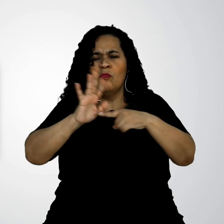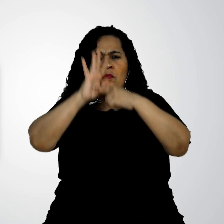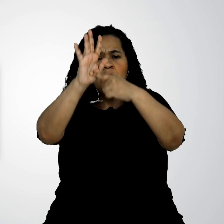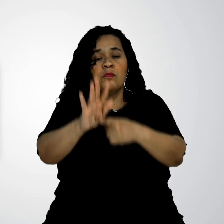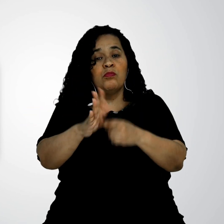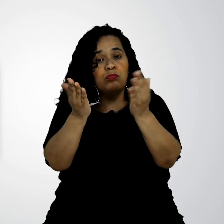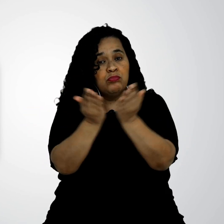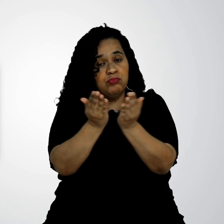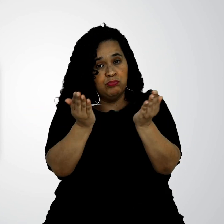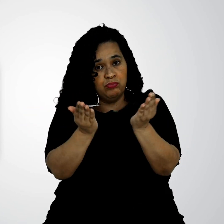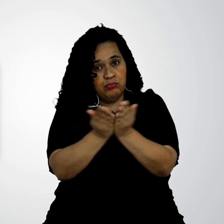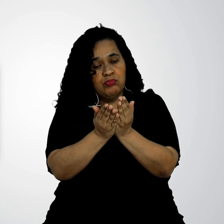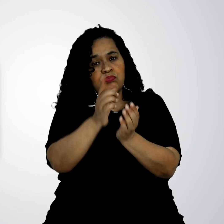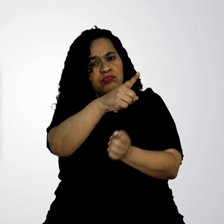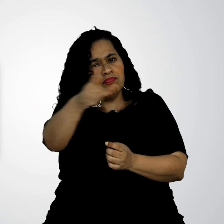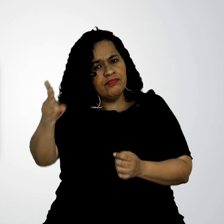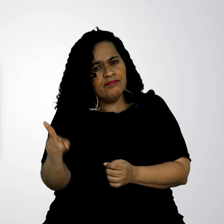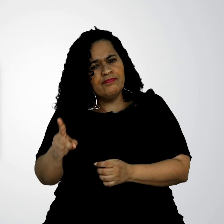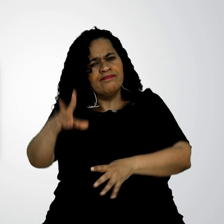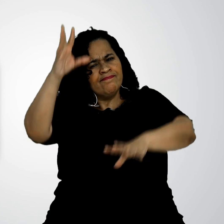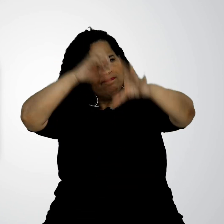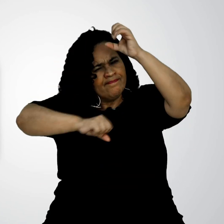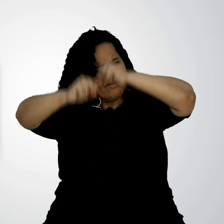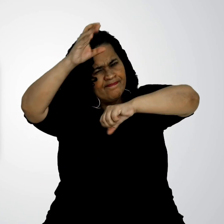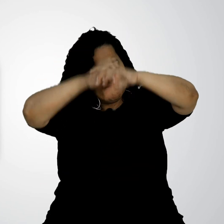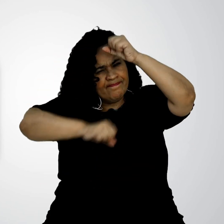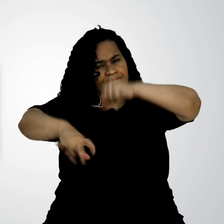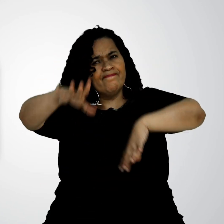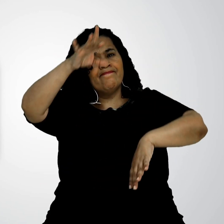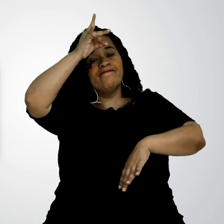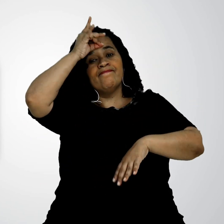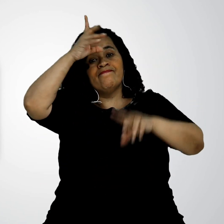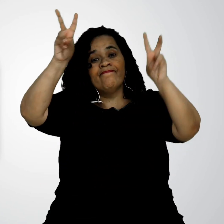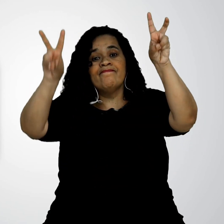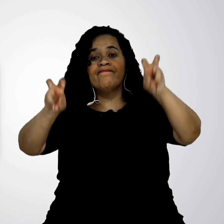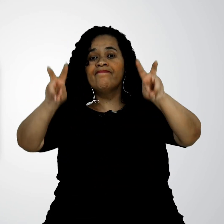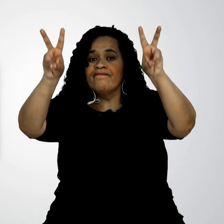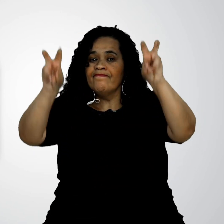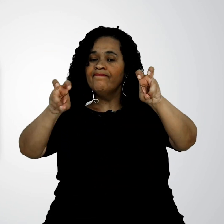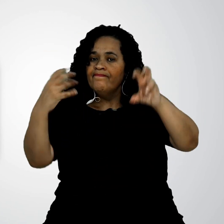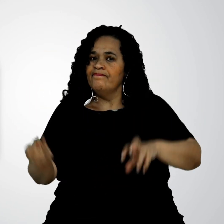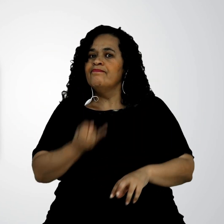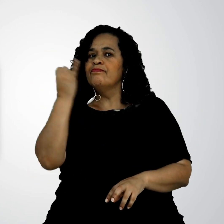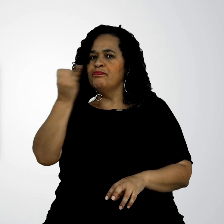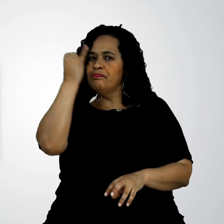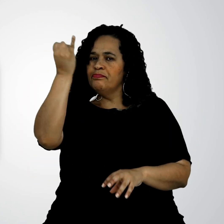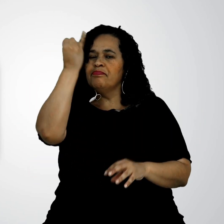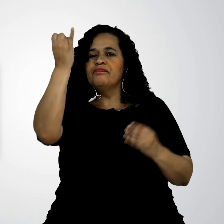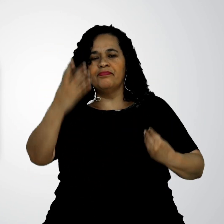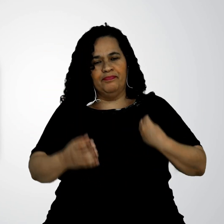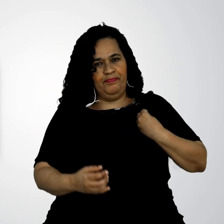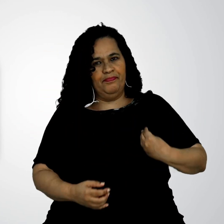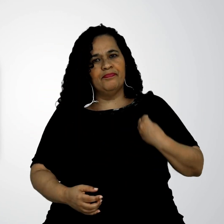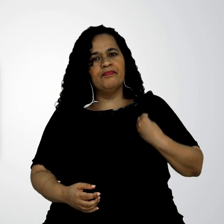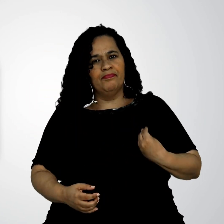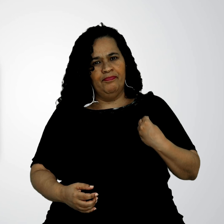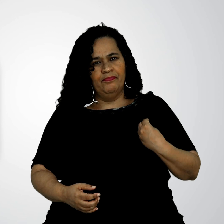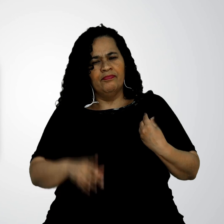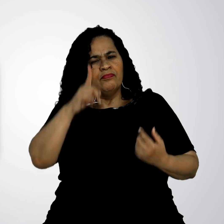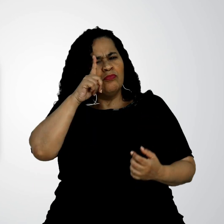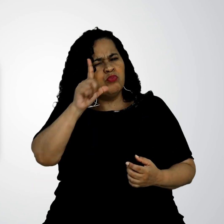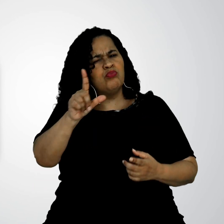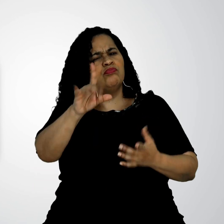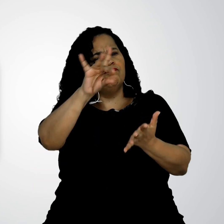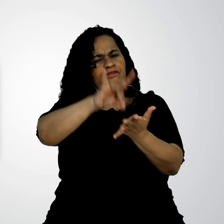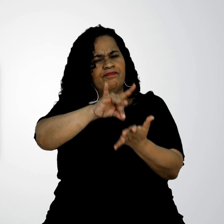cristã, ortodoxa, para que você aprenda um pouco mais sobre esses assuntos e tenha mais reações, né?